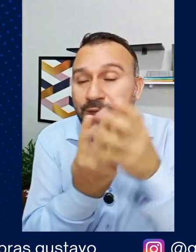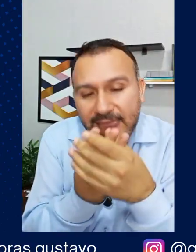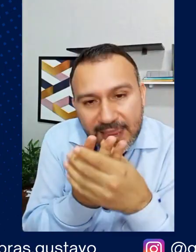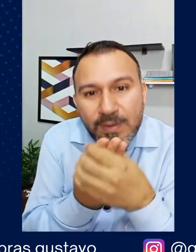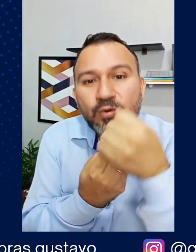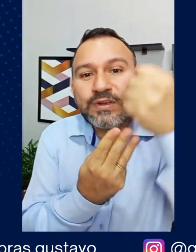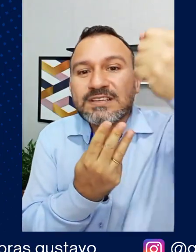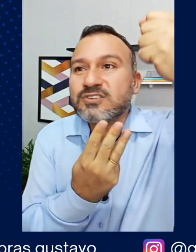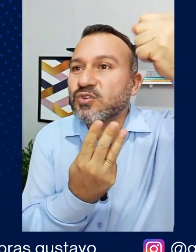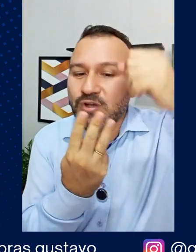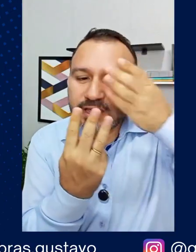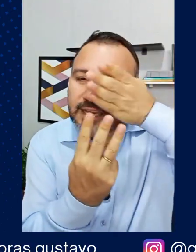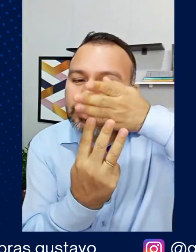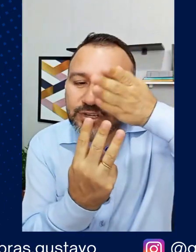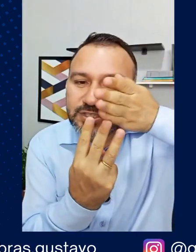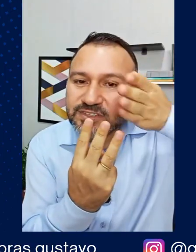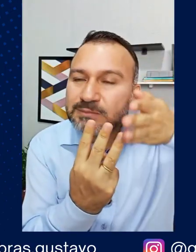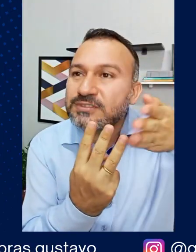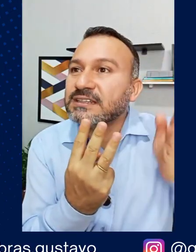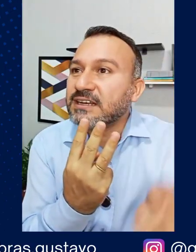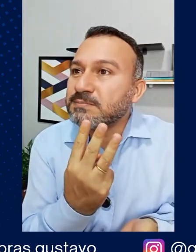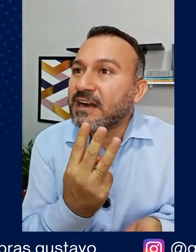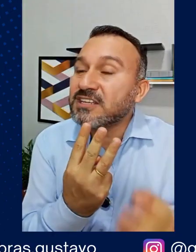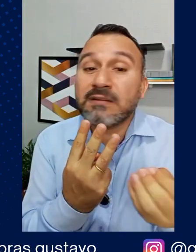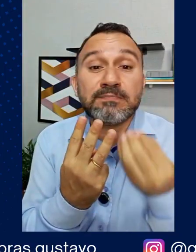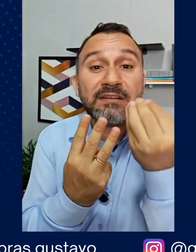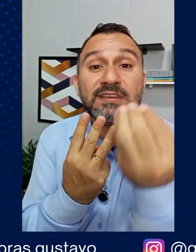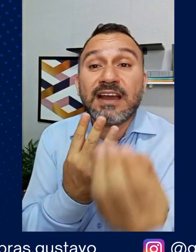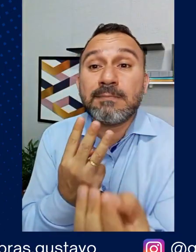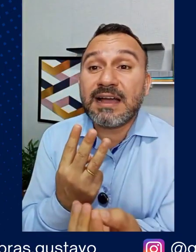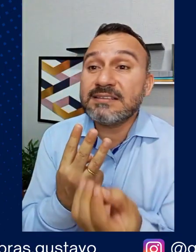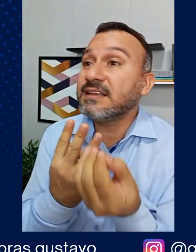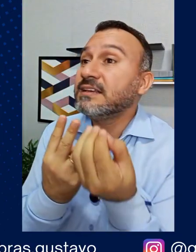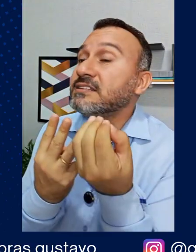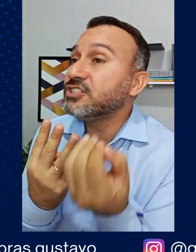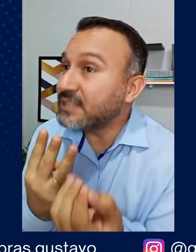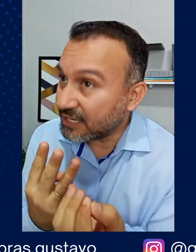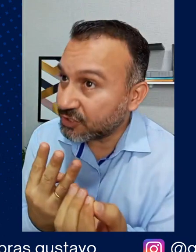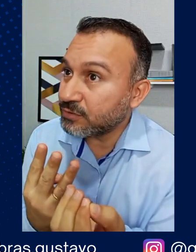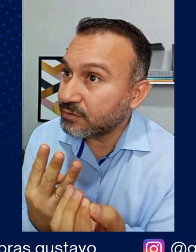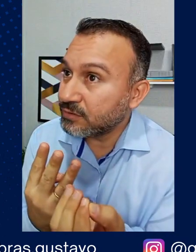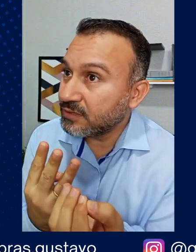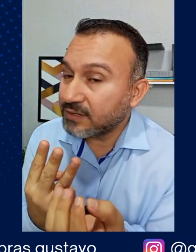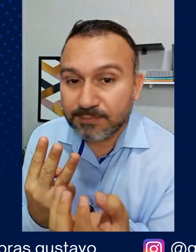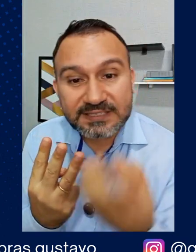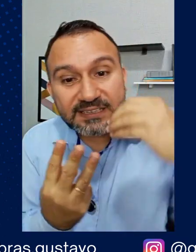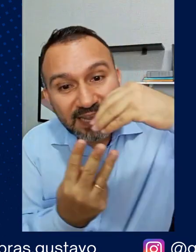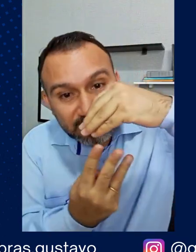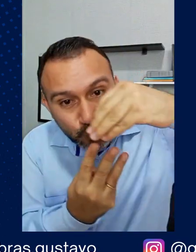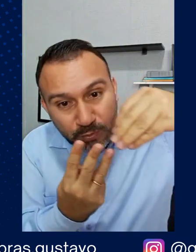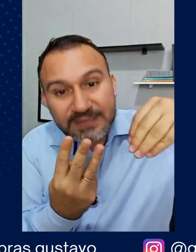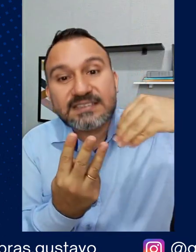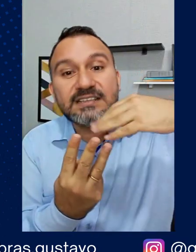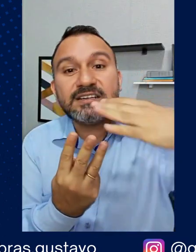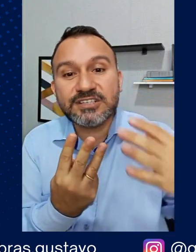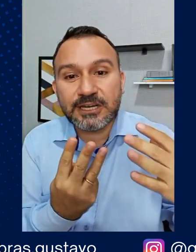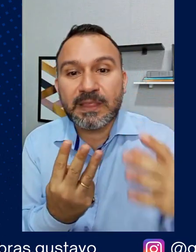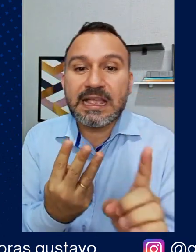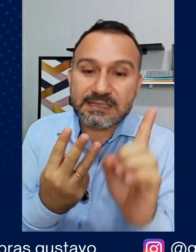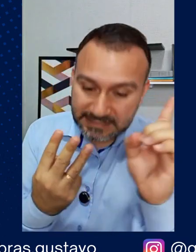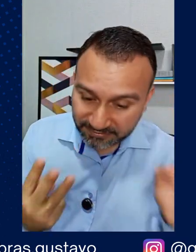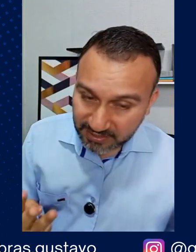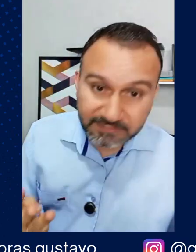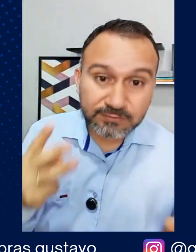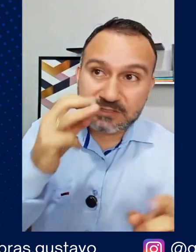usar? Não, é uma coisa só, que nós dividimos em três partes para ficar mais didático. Mas eles atuam em